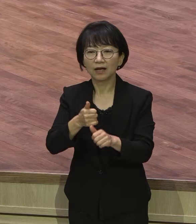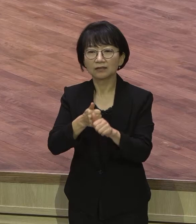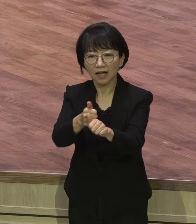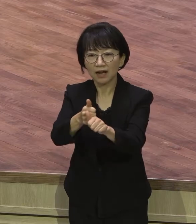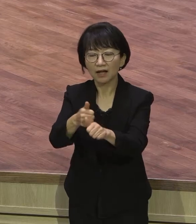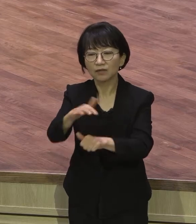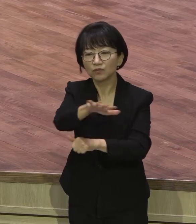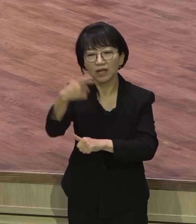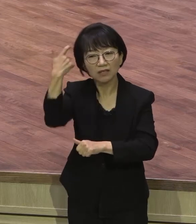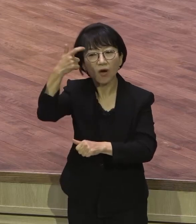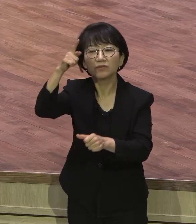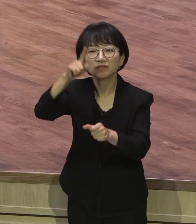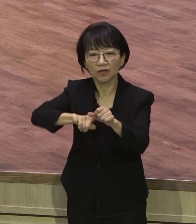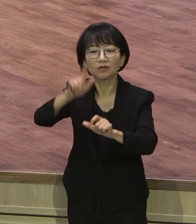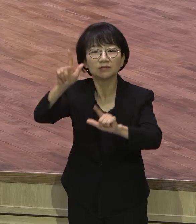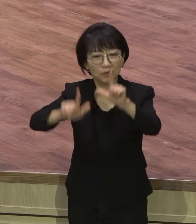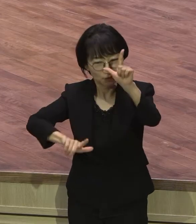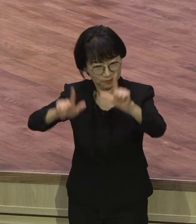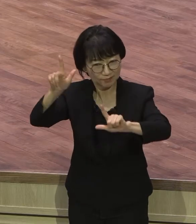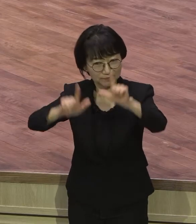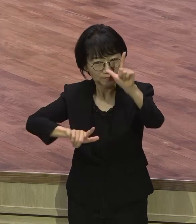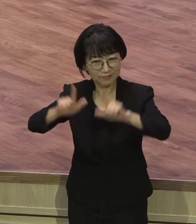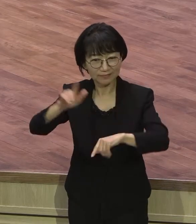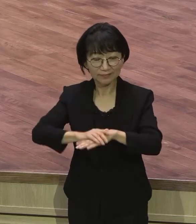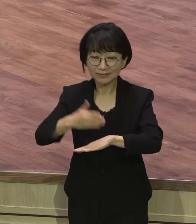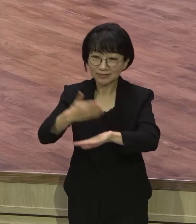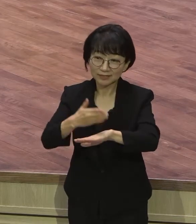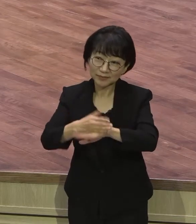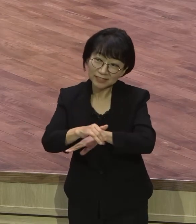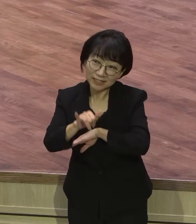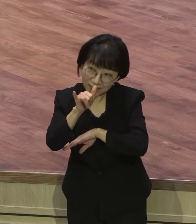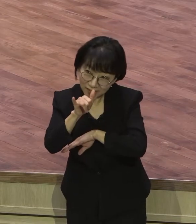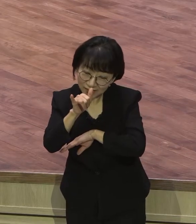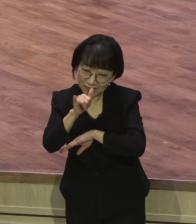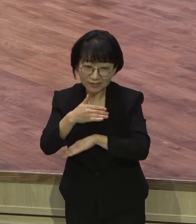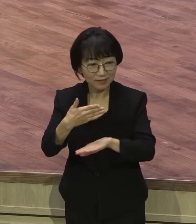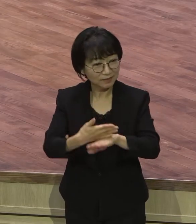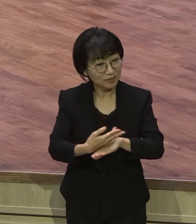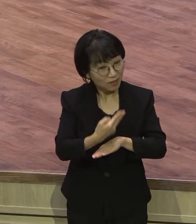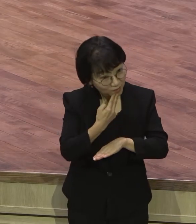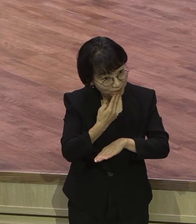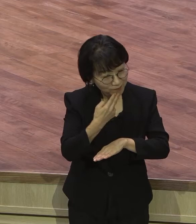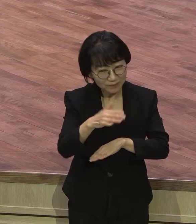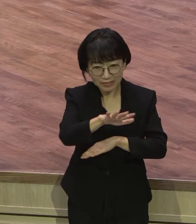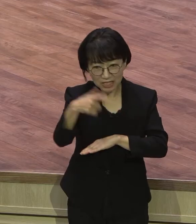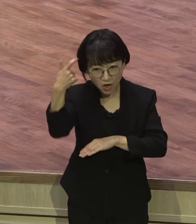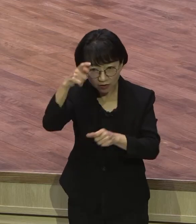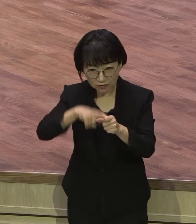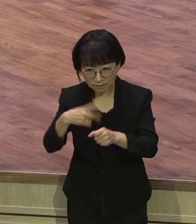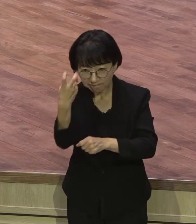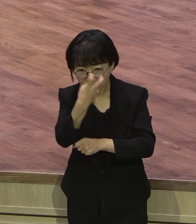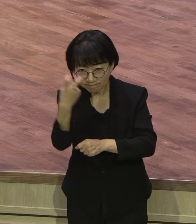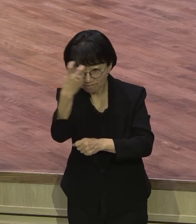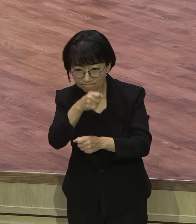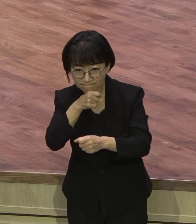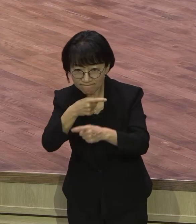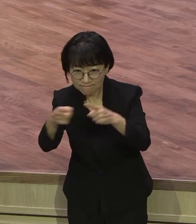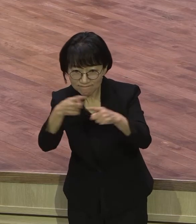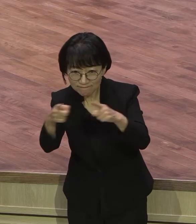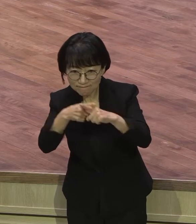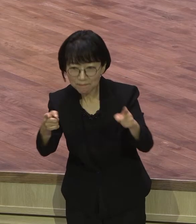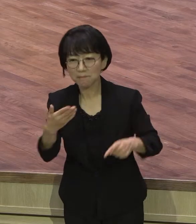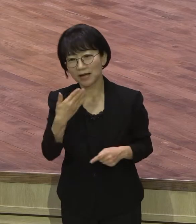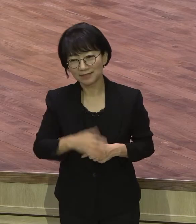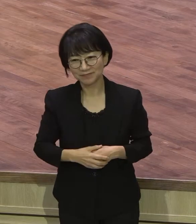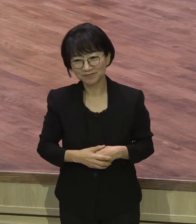상태를 진단하는 척도예요. 얼마나 감사하느냐. 그래서 감사 헌금을